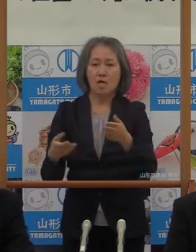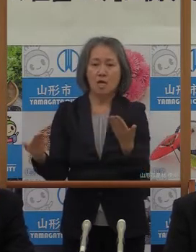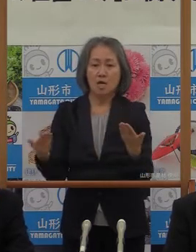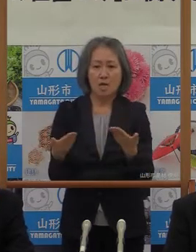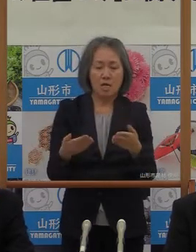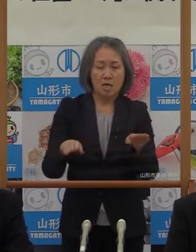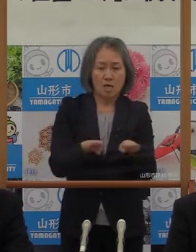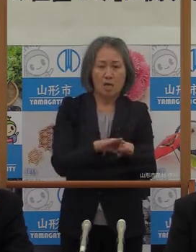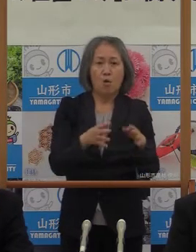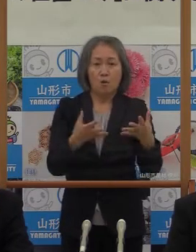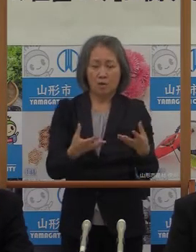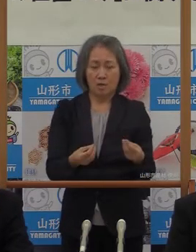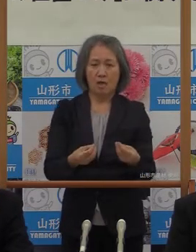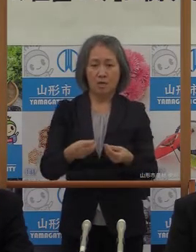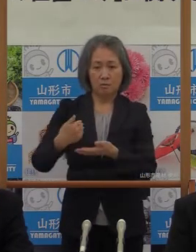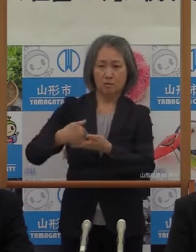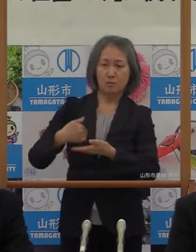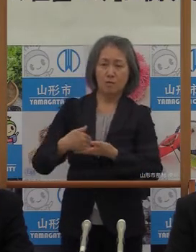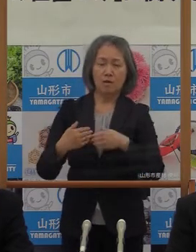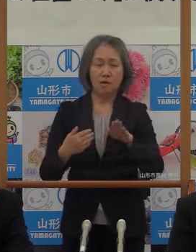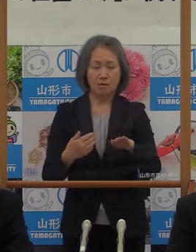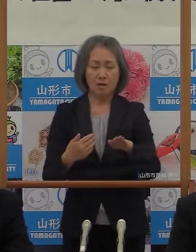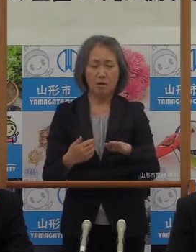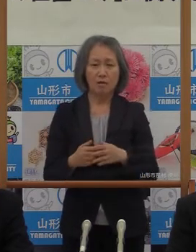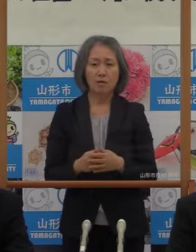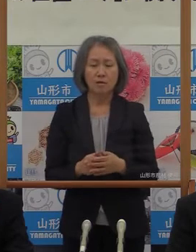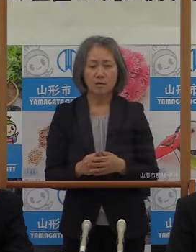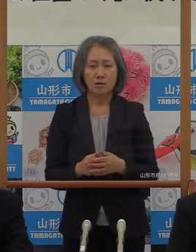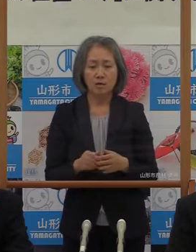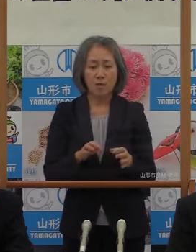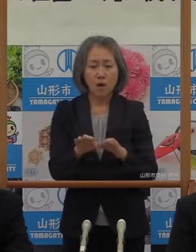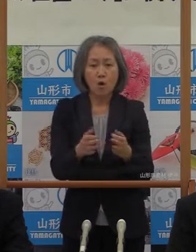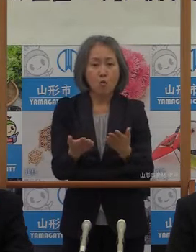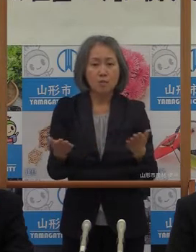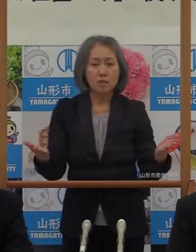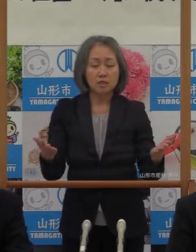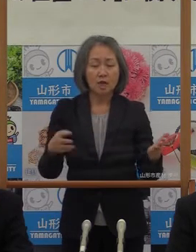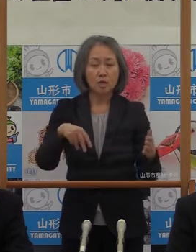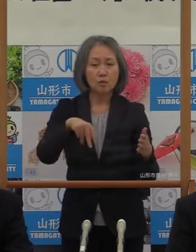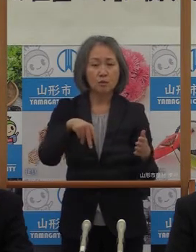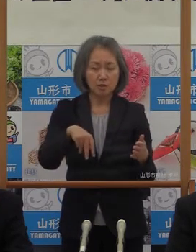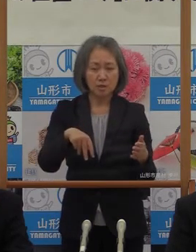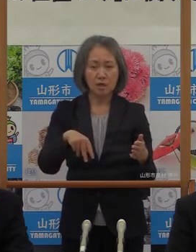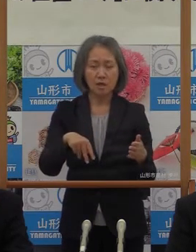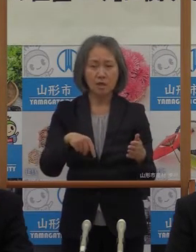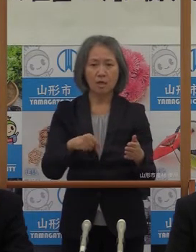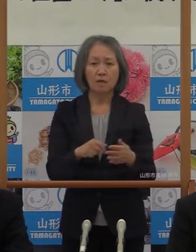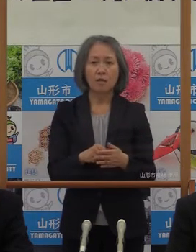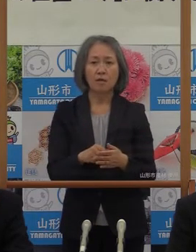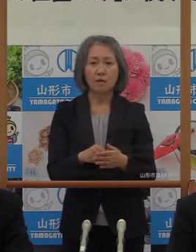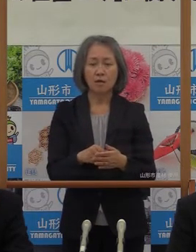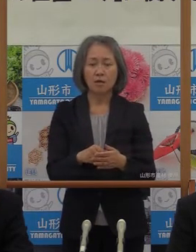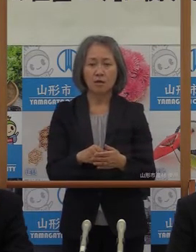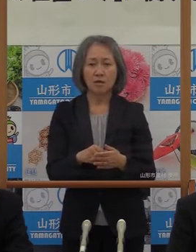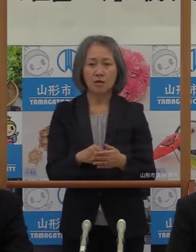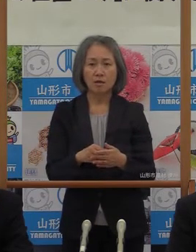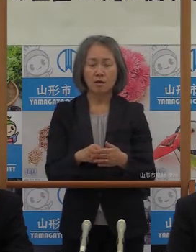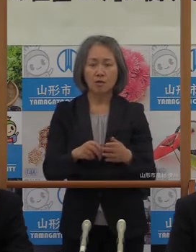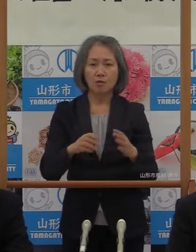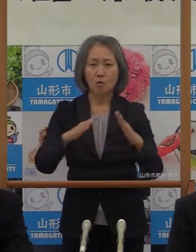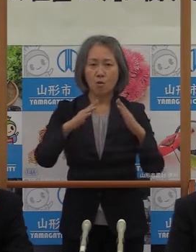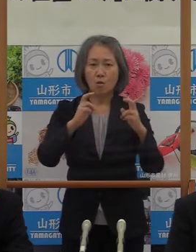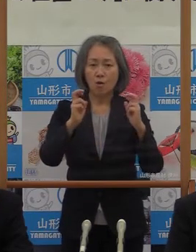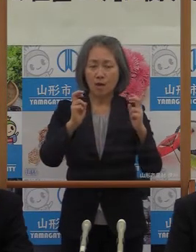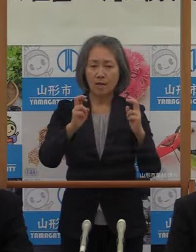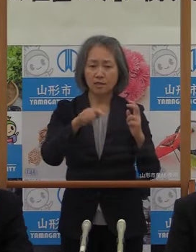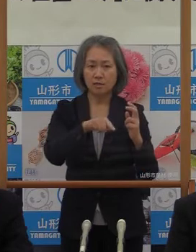でしたけども、店舗としてのいわゆる千歳館という企業はですね、今回ご寄付なさる